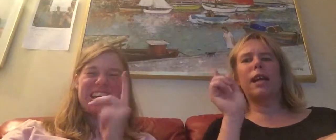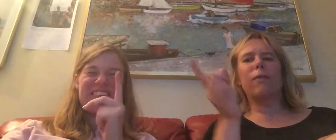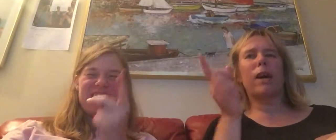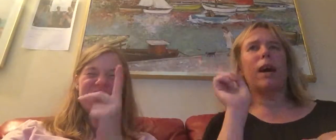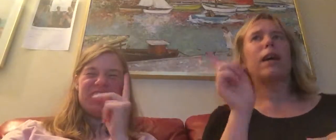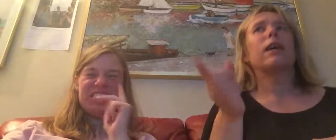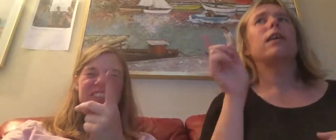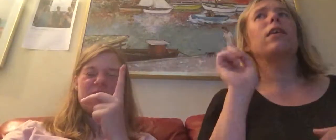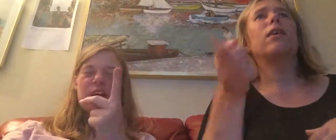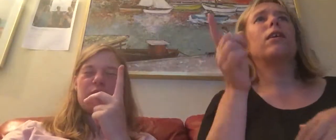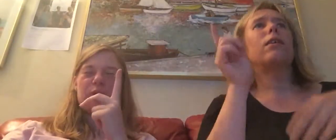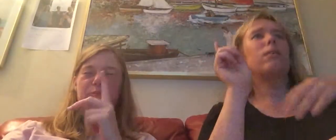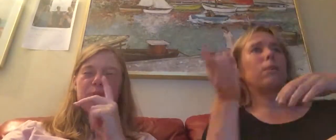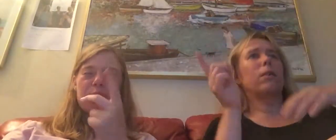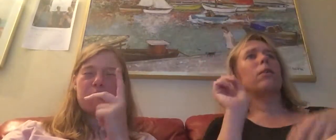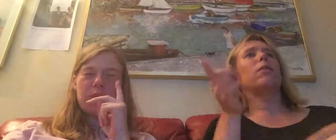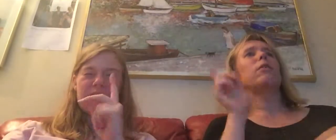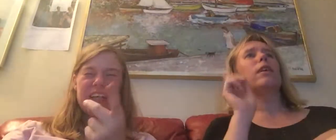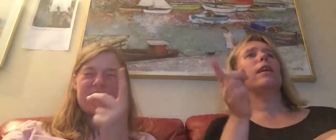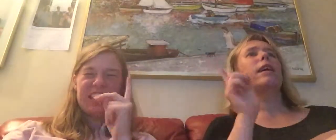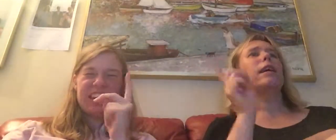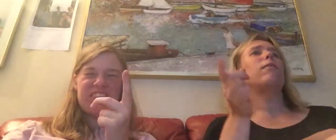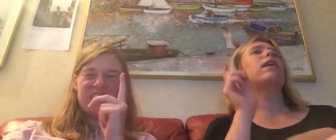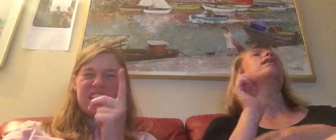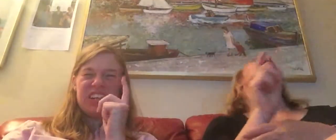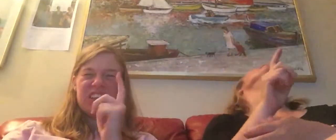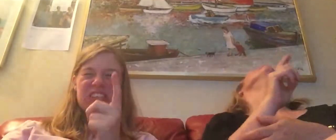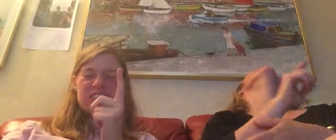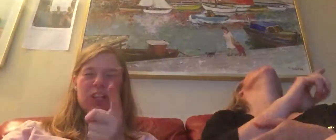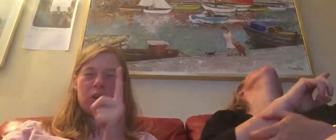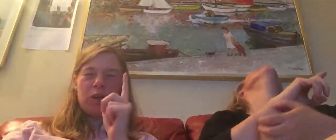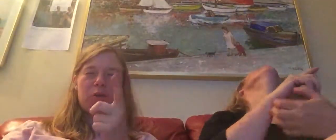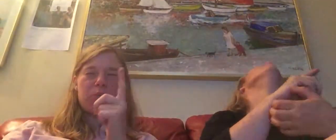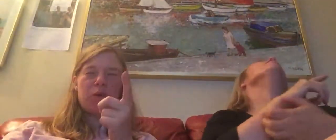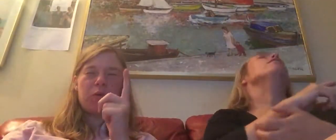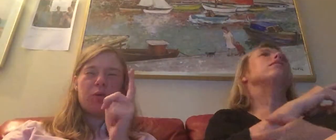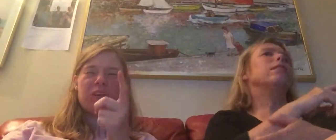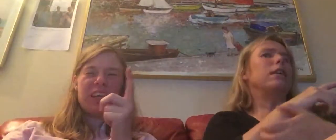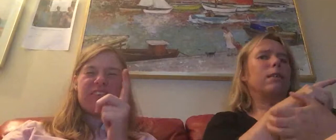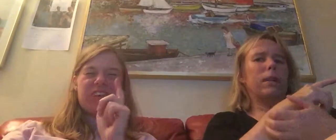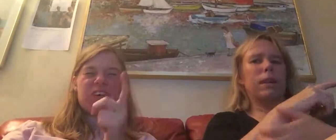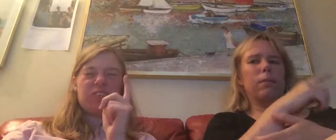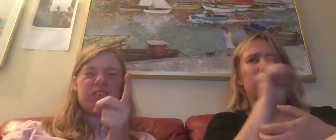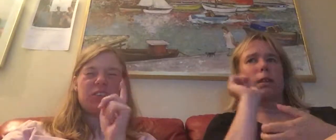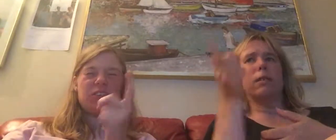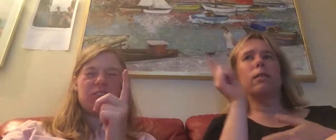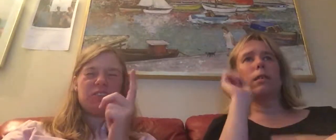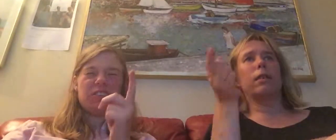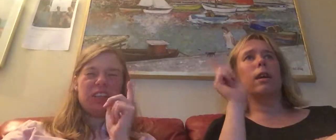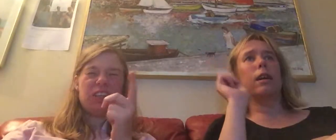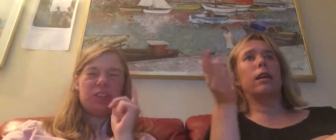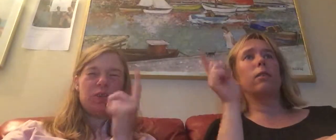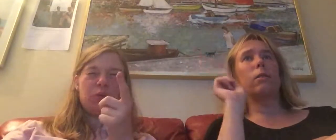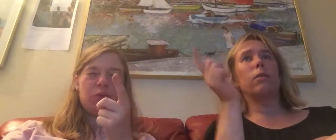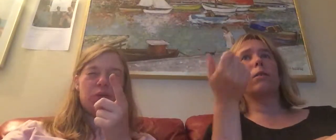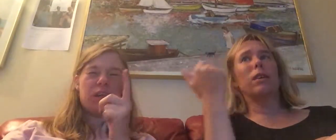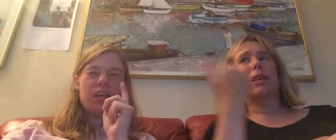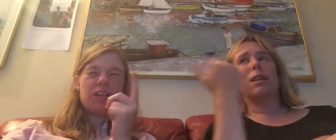leva. Jag må hon leva. Jag må hon leva ut i hundrade år. Ja,